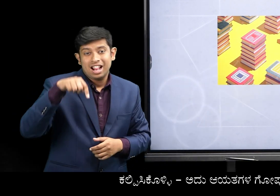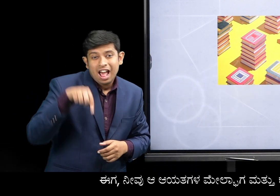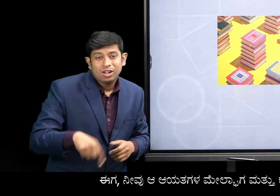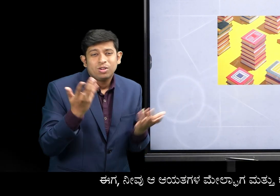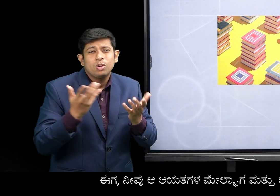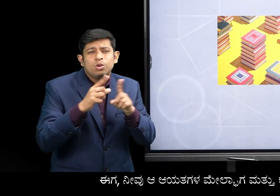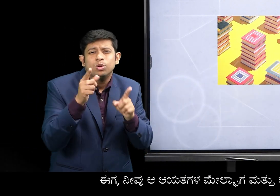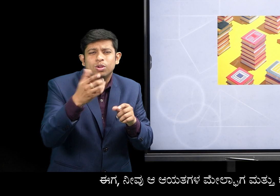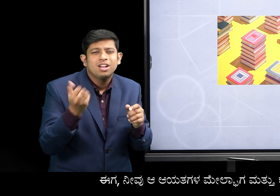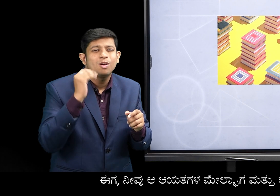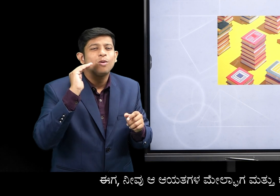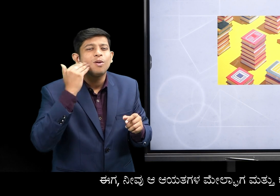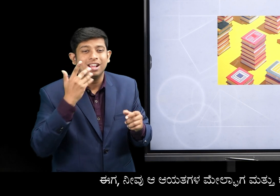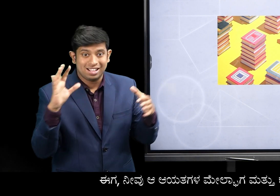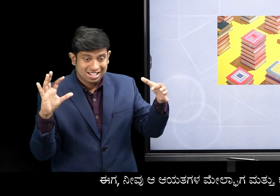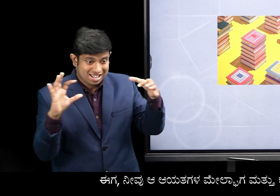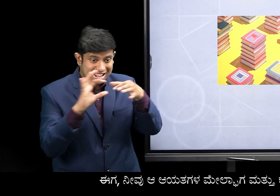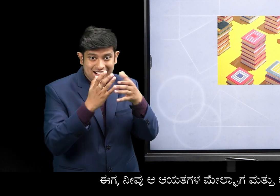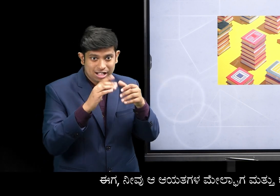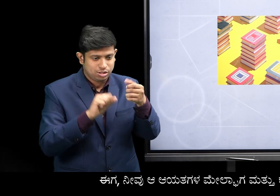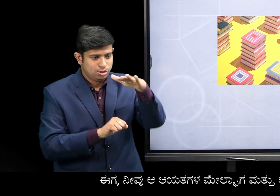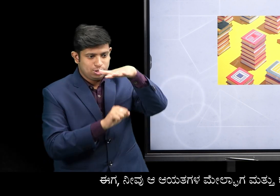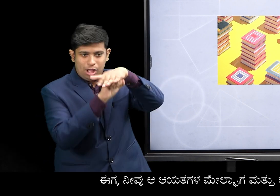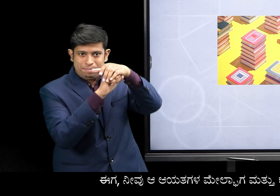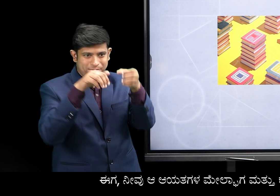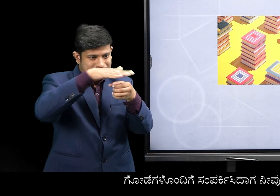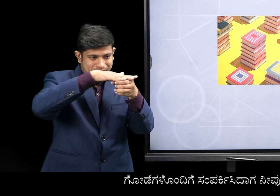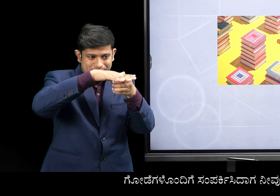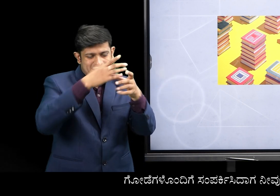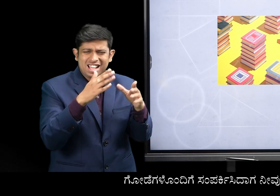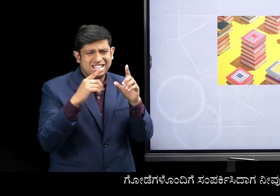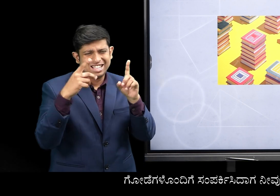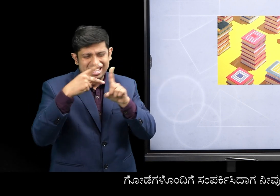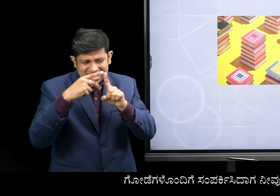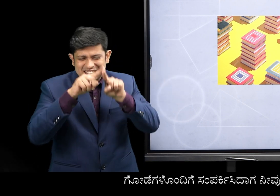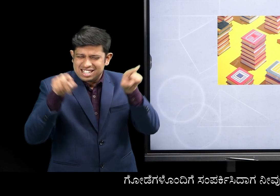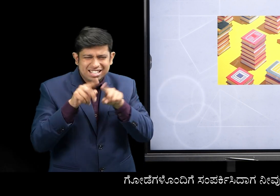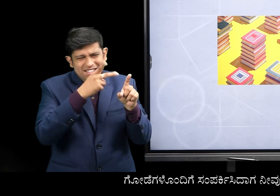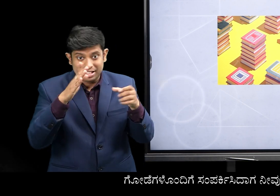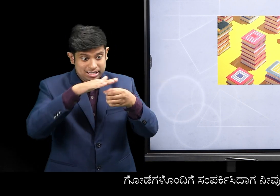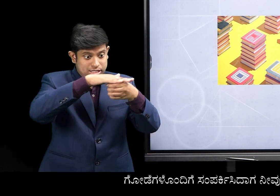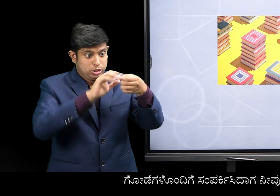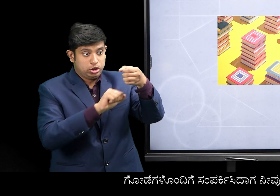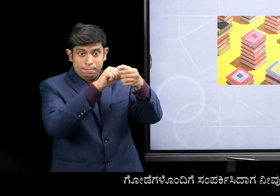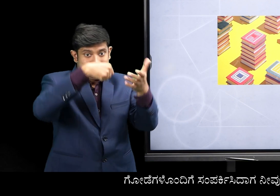ಈಗ ನೀವು ಆಯತಗಳ ಮೇಲ್ಭಾಗ ಮತ್ತು ಕೆಳಭಾಗವನ್ನ ಸಮತಟ್ಟಾದ ಗೋಡೆಗಳೊಂದಿಗೆ ಸಂಪರ್ಕಿಸಿದಾಗ ನೀವು ಏನ್ ಪಡಿತೀರಿ?